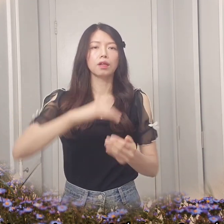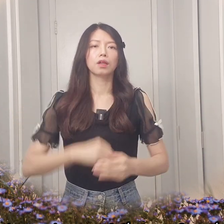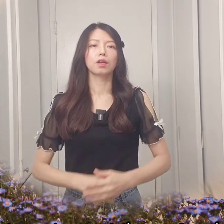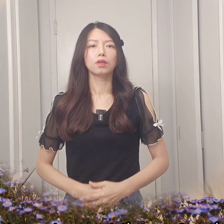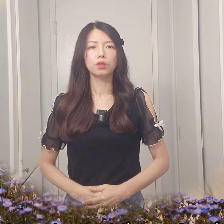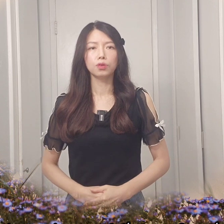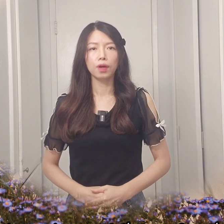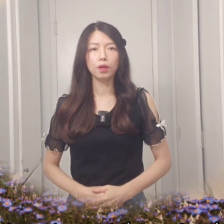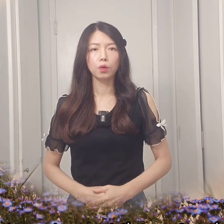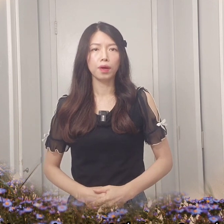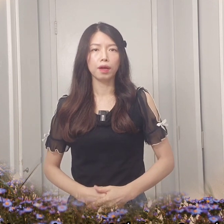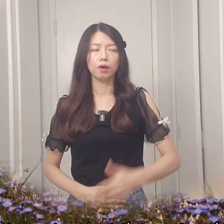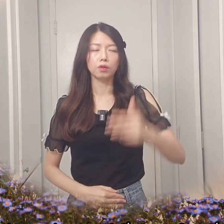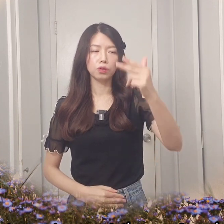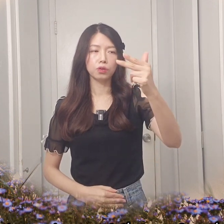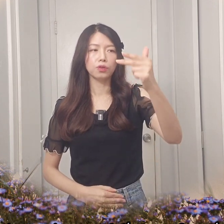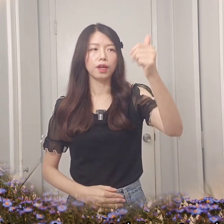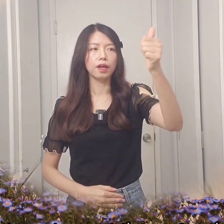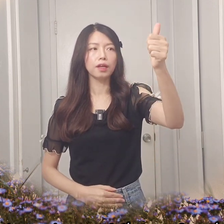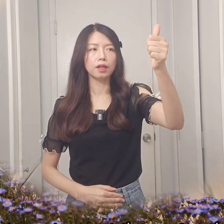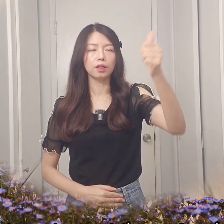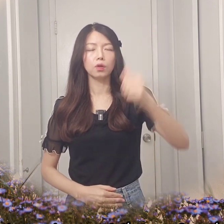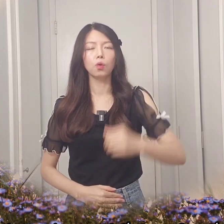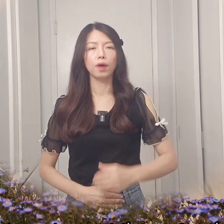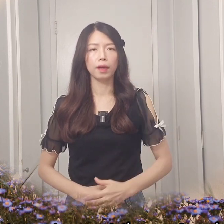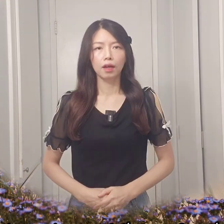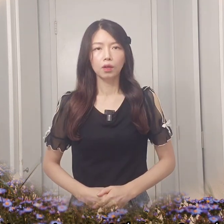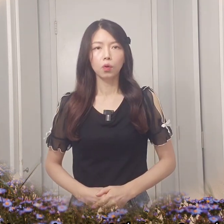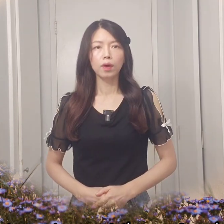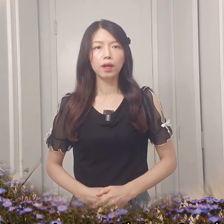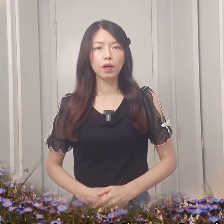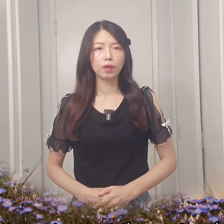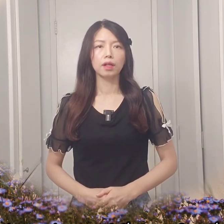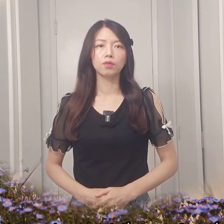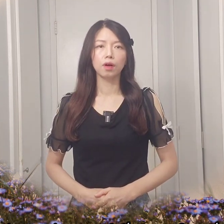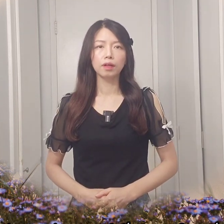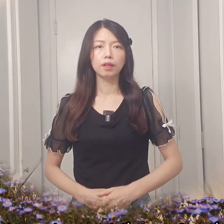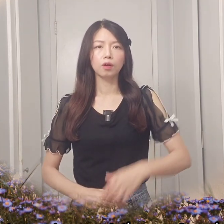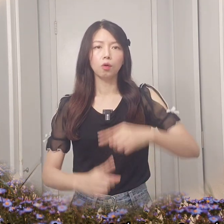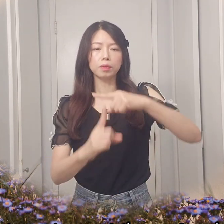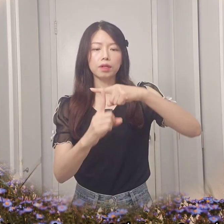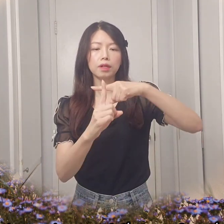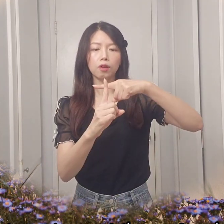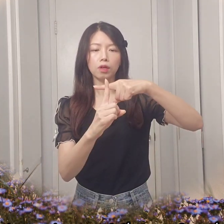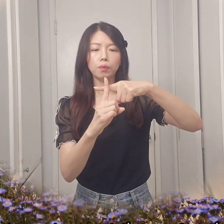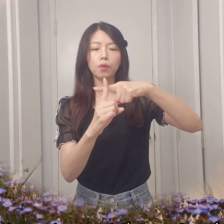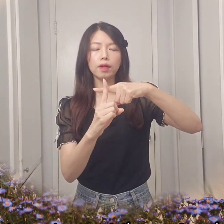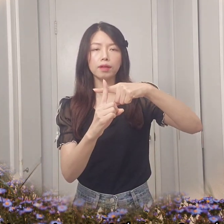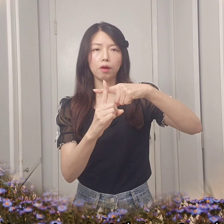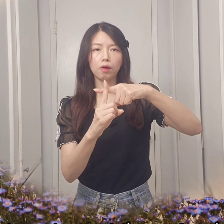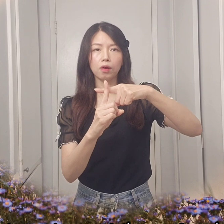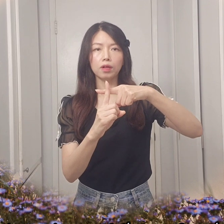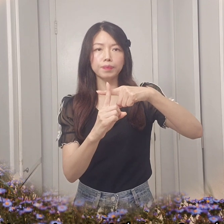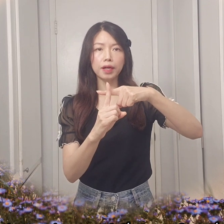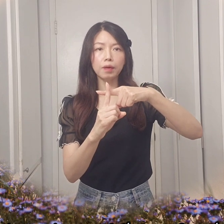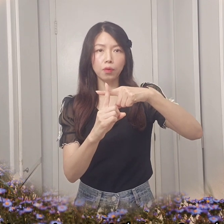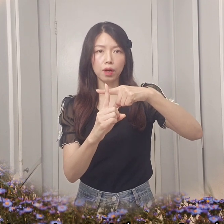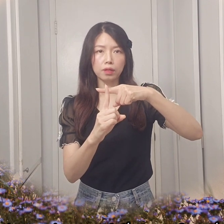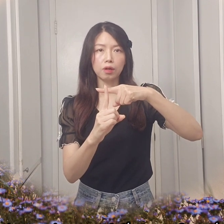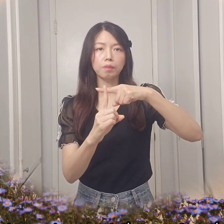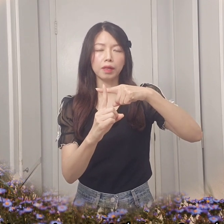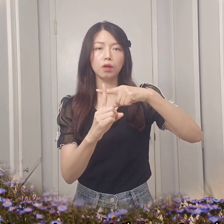이뤄갈 주의 교회요. 주의 교회. 교회라고 한 뜻의 수어는 검지를 이렇게 포개서